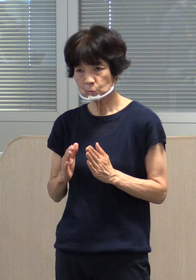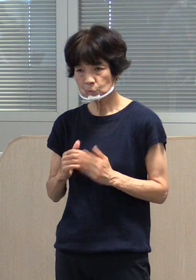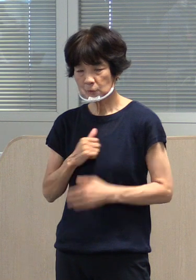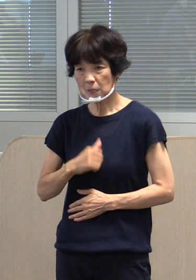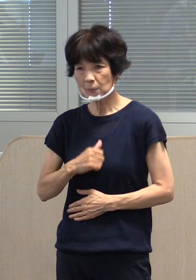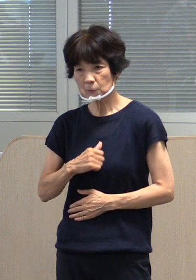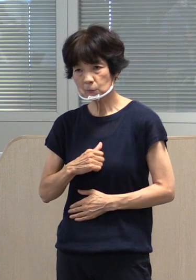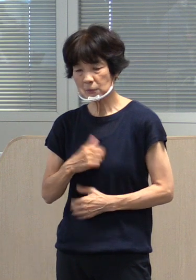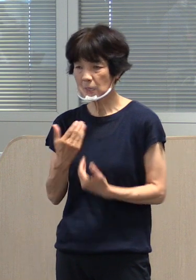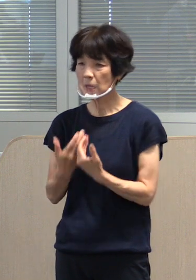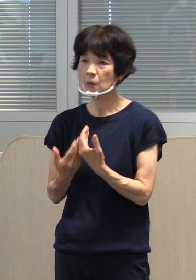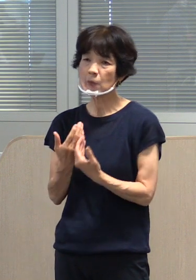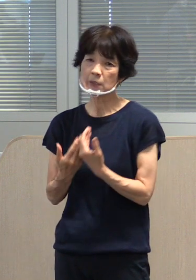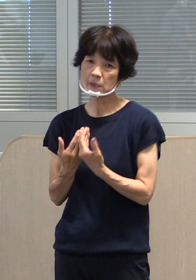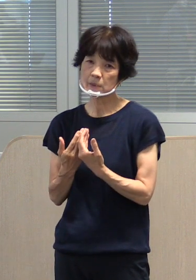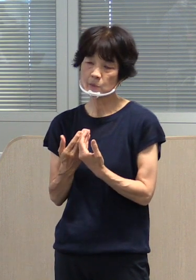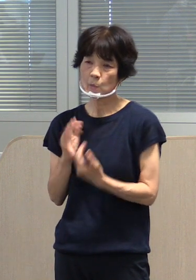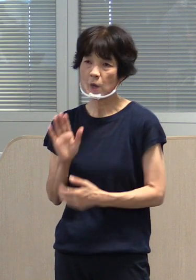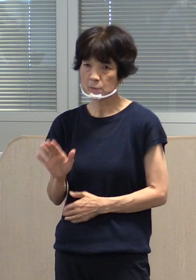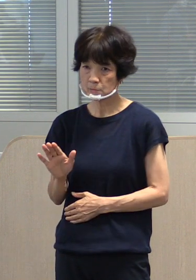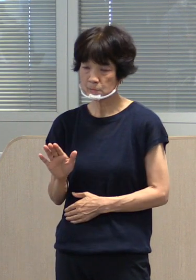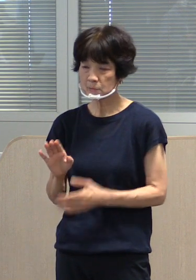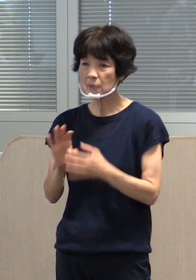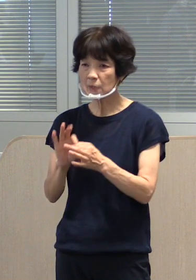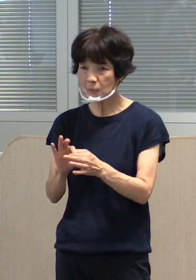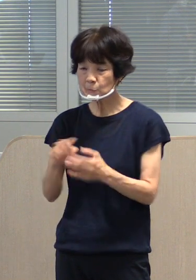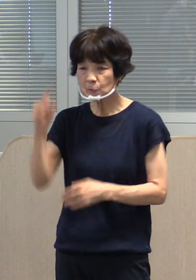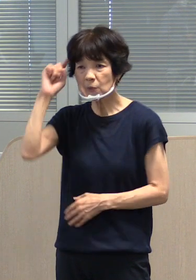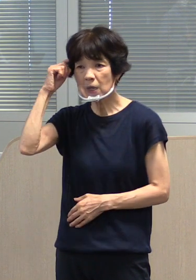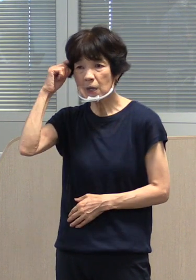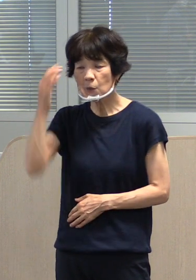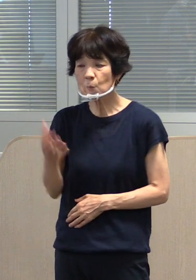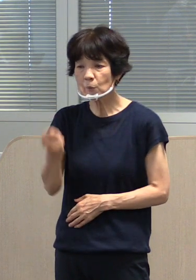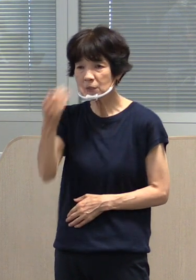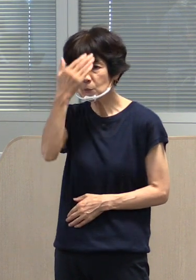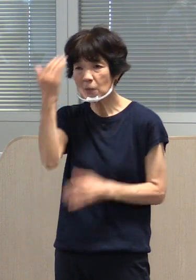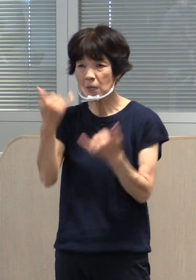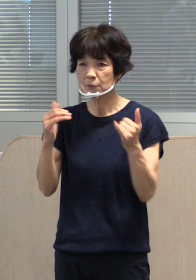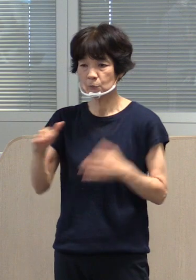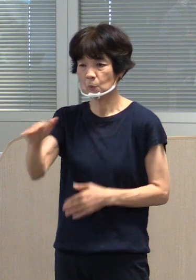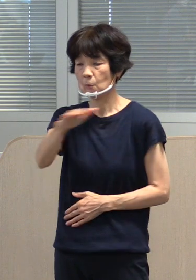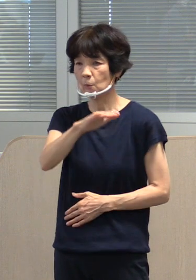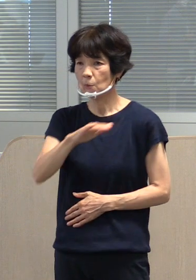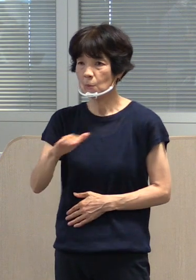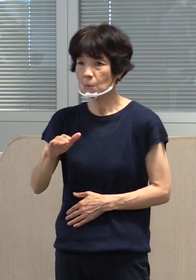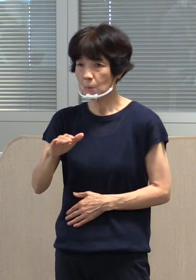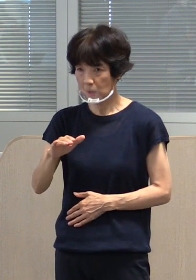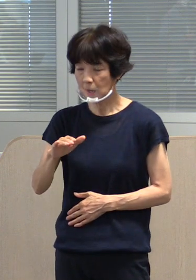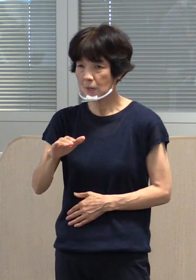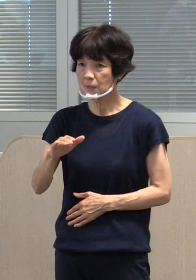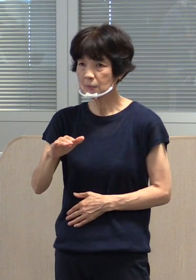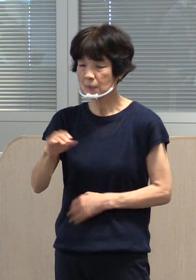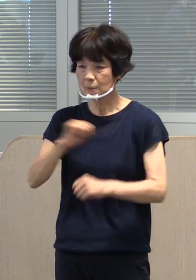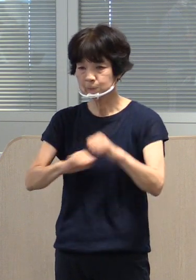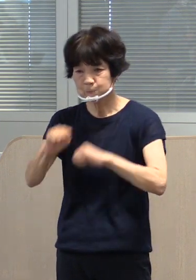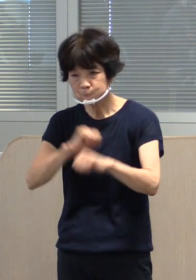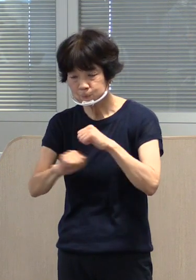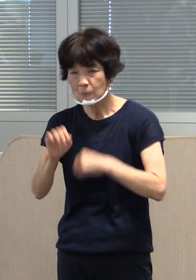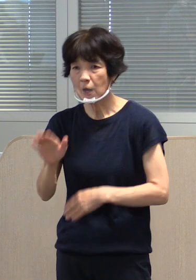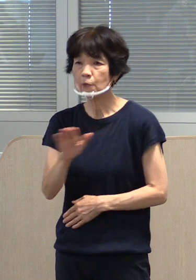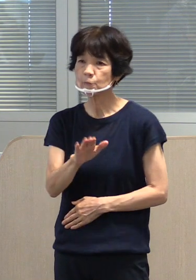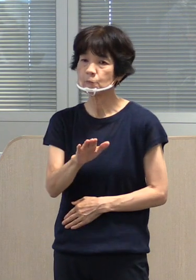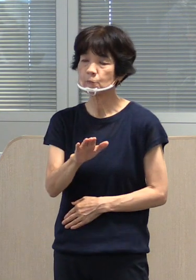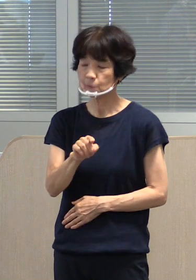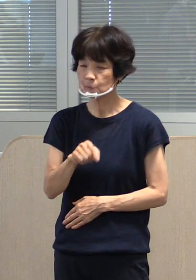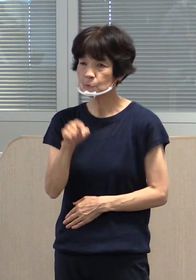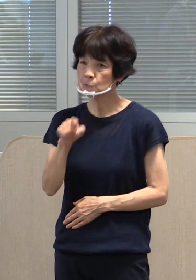と、そういう面で若い方がだいぶ反発して行動出るとそういう点も